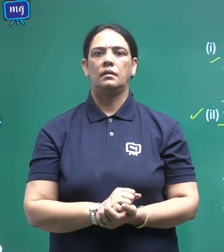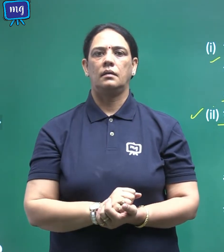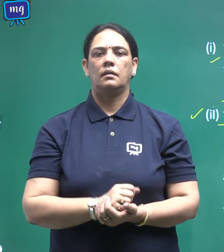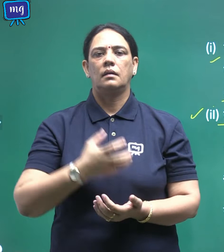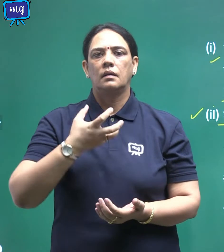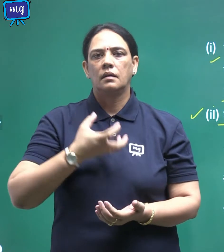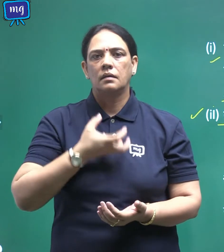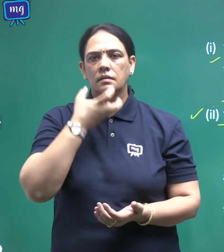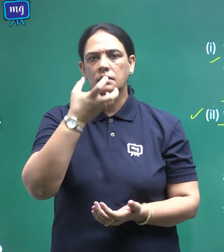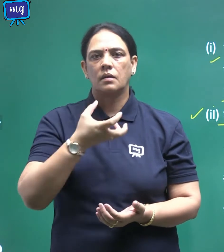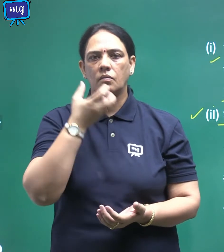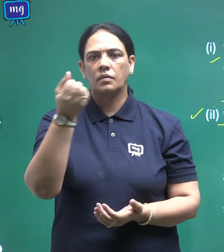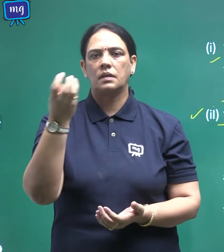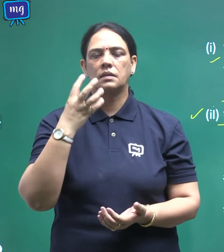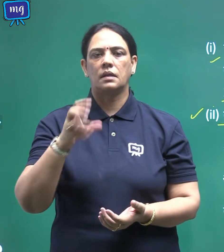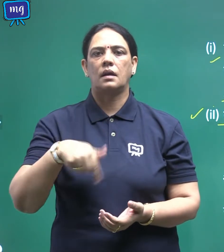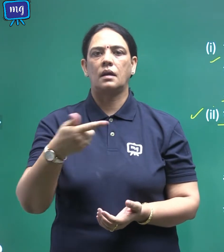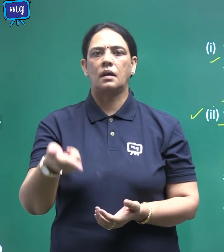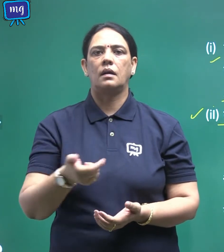सेबों की संख्या का